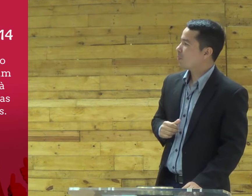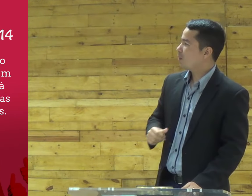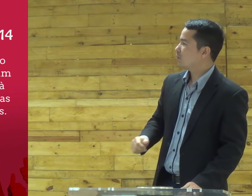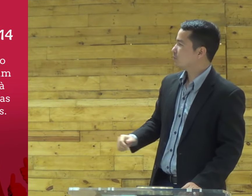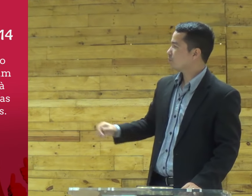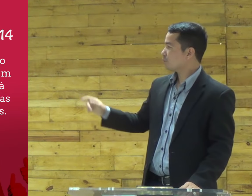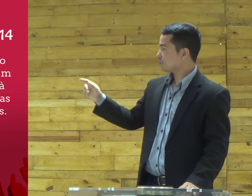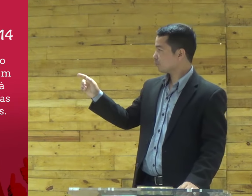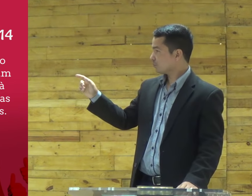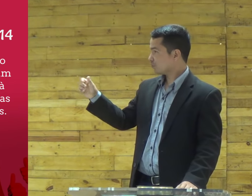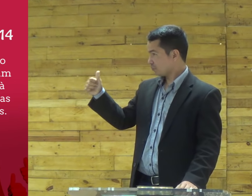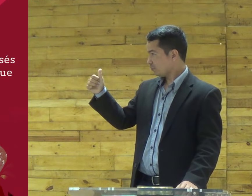importante